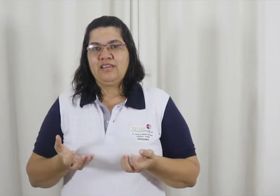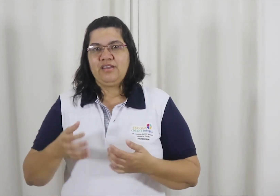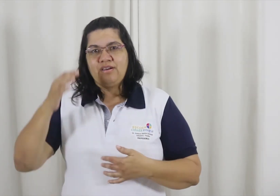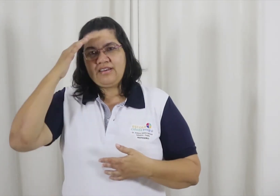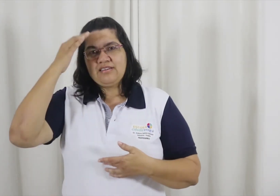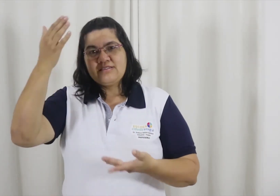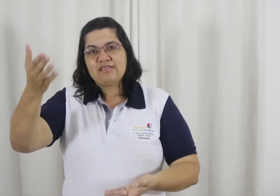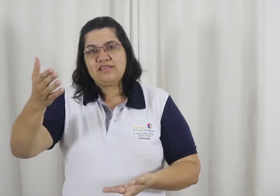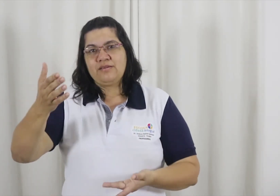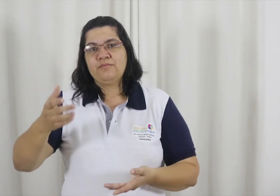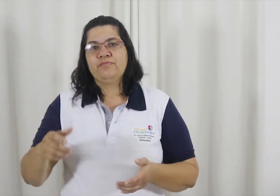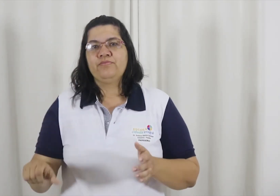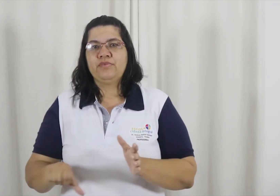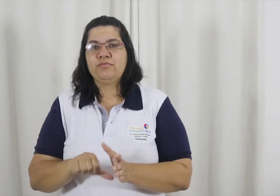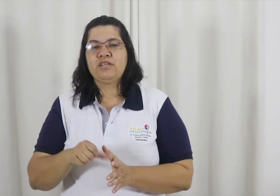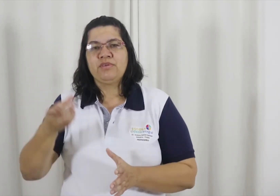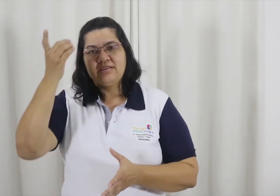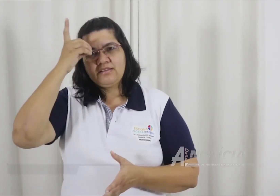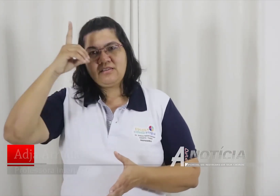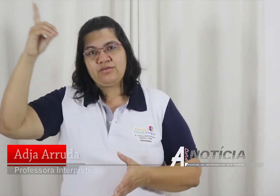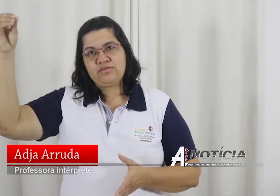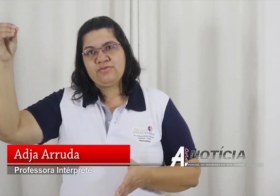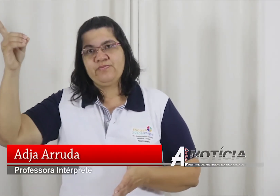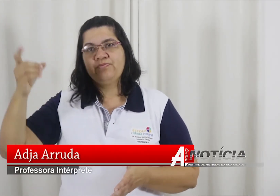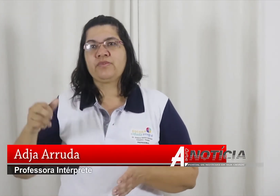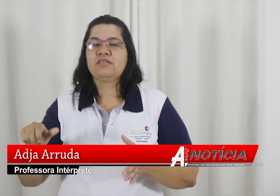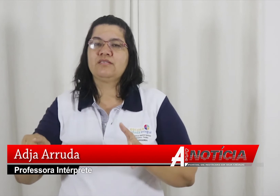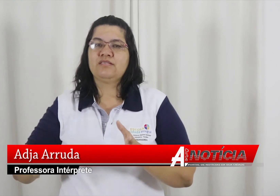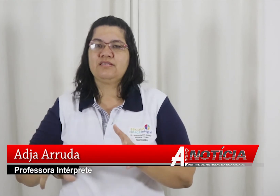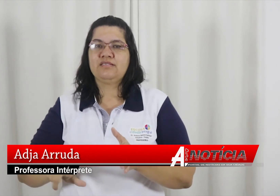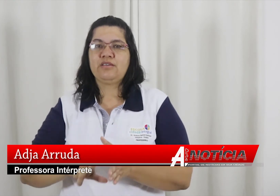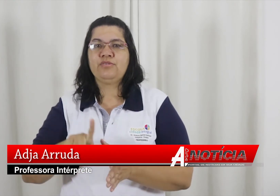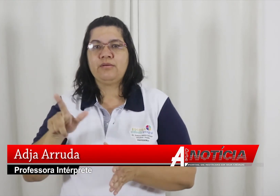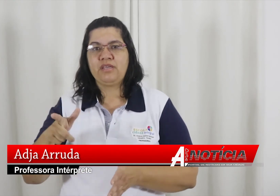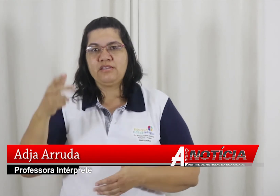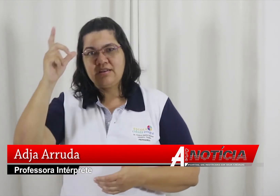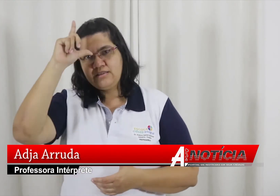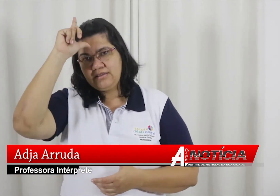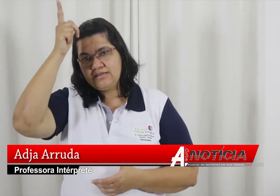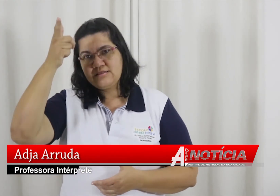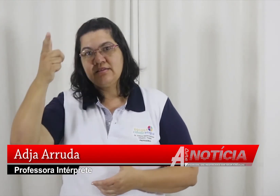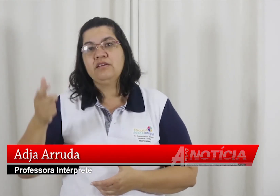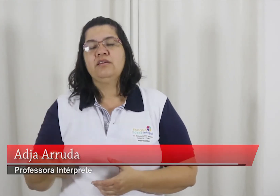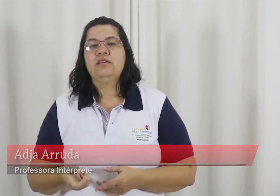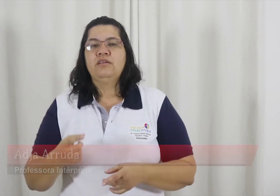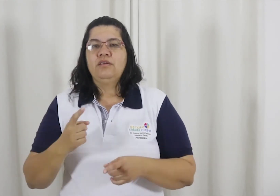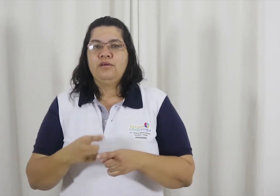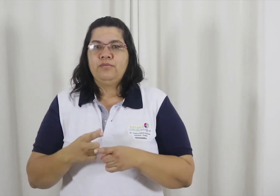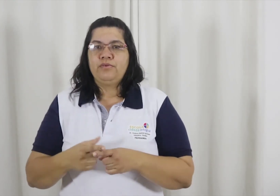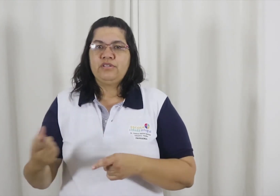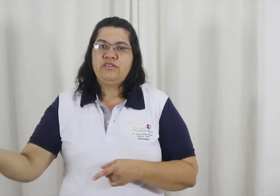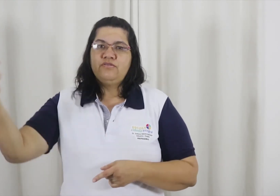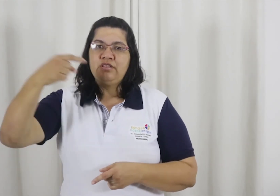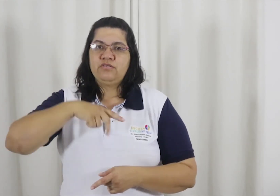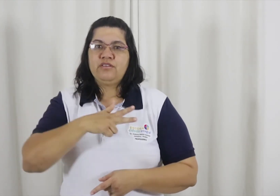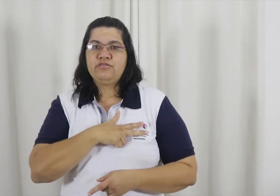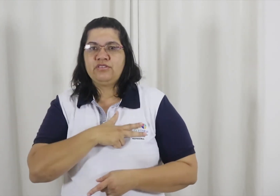Quero agradecer, primeiramente a Deus, segundamente a Lenice, por ter vindo da